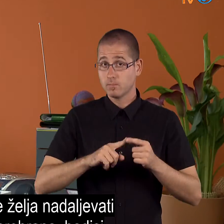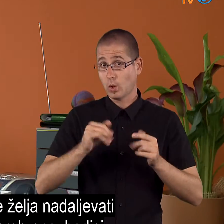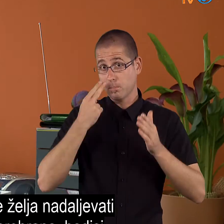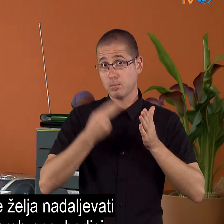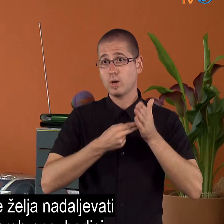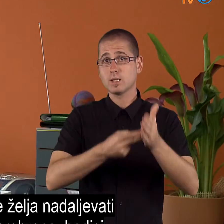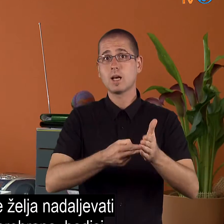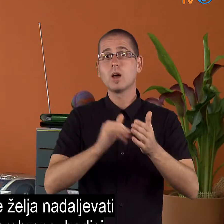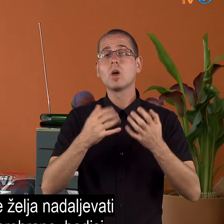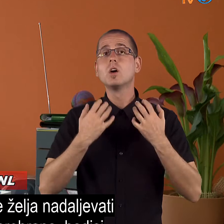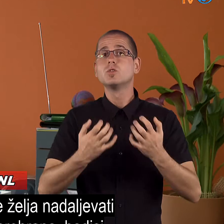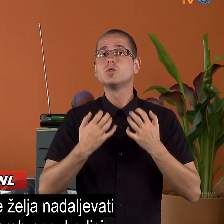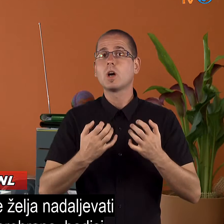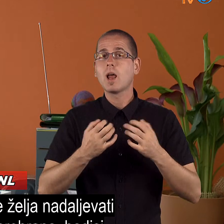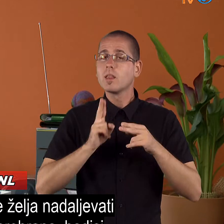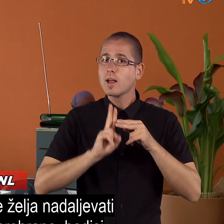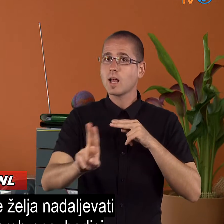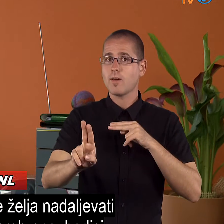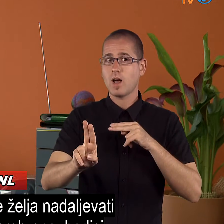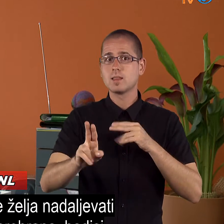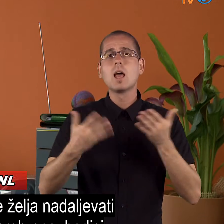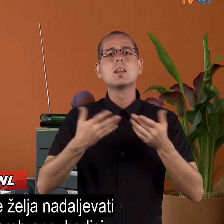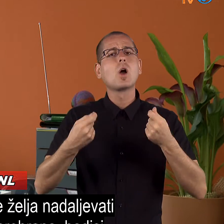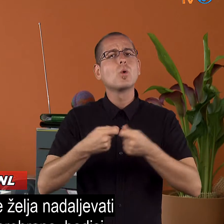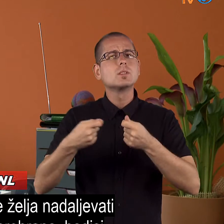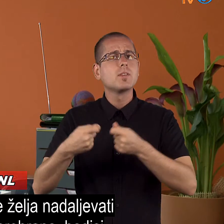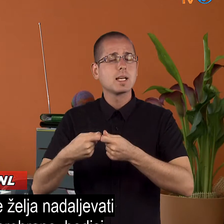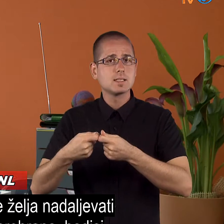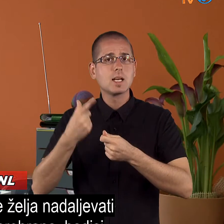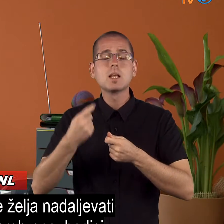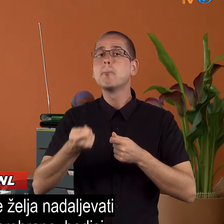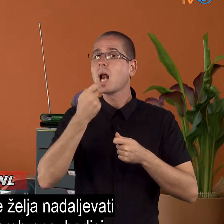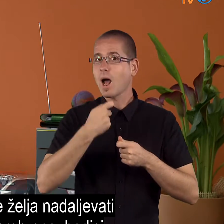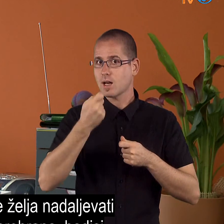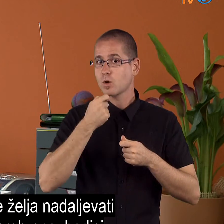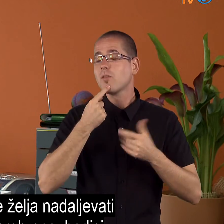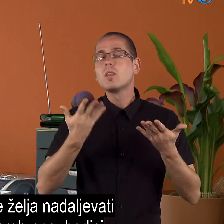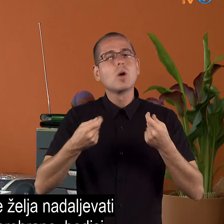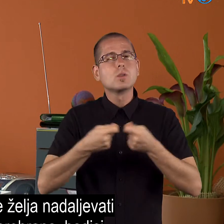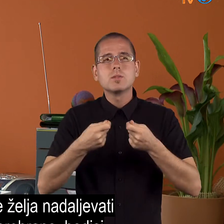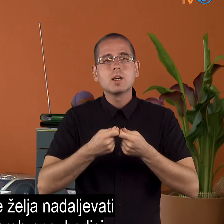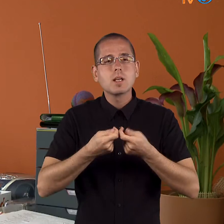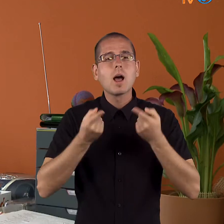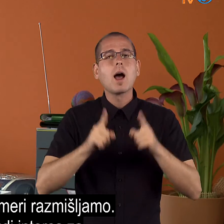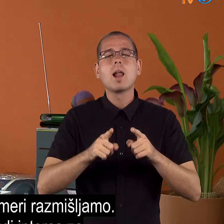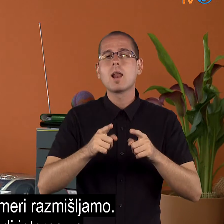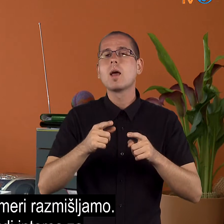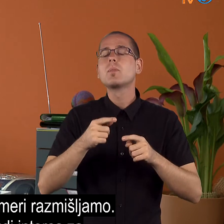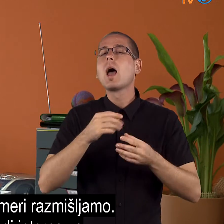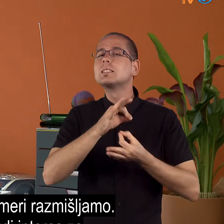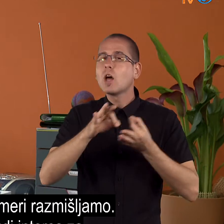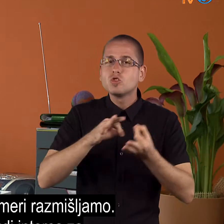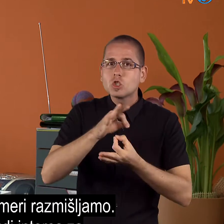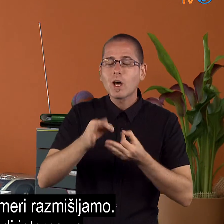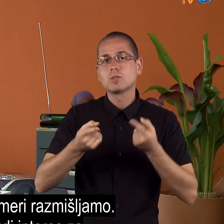In se je pokazalo, da je želja nadaljevati nekaj v zvezi z prehrano, se pravi nekaj v zvezi bodisi s